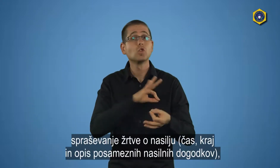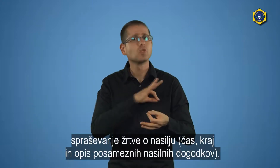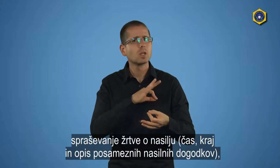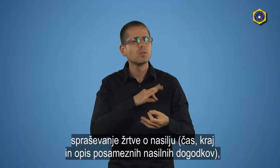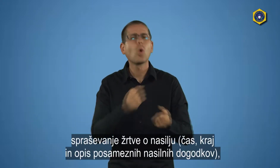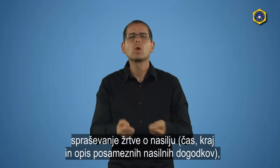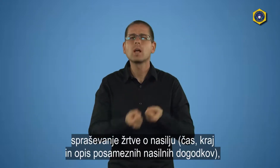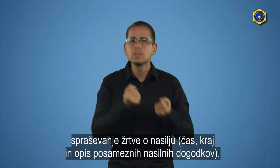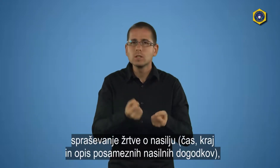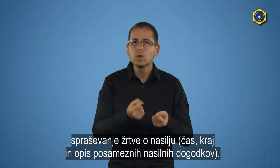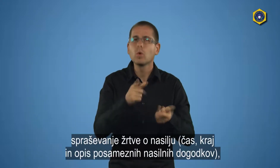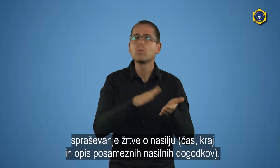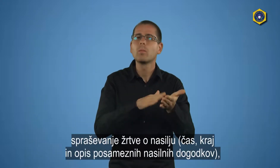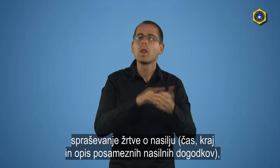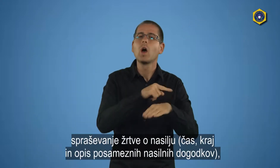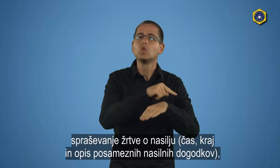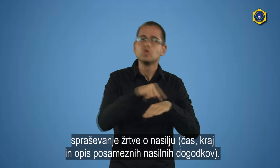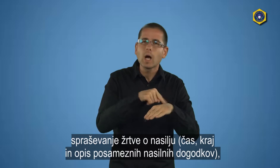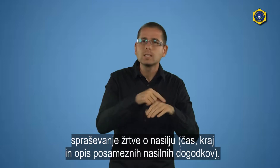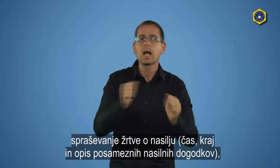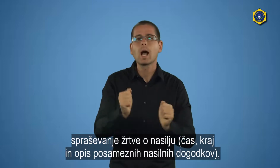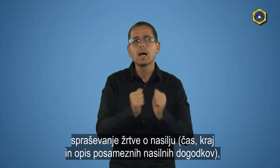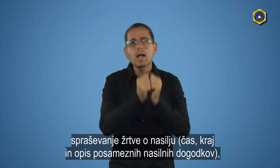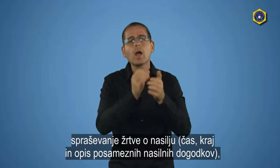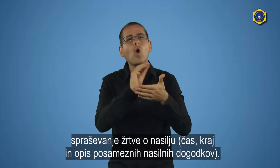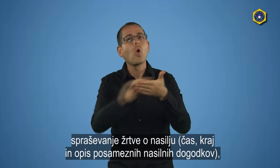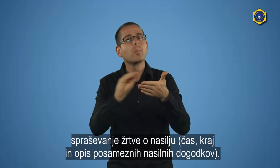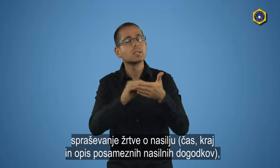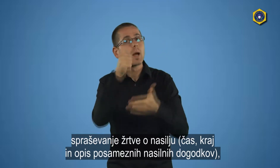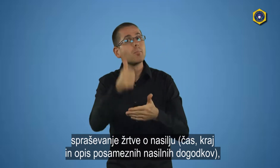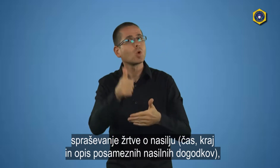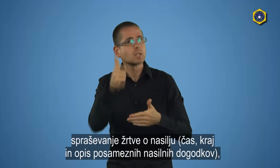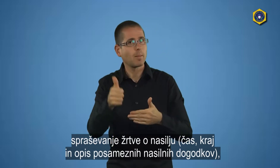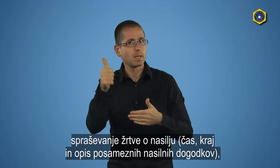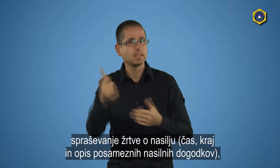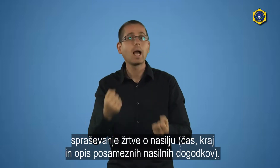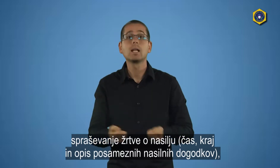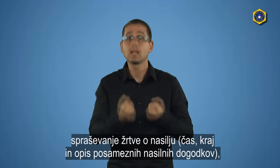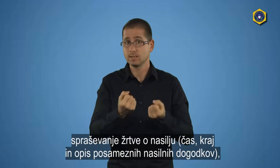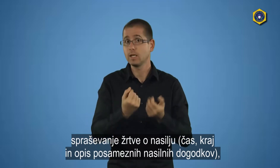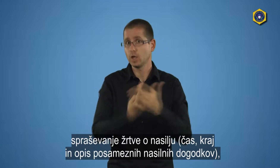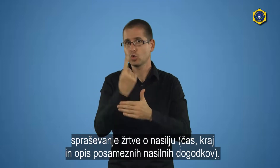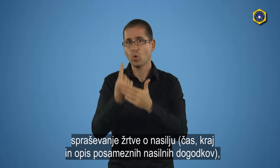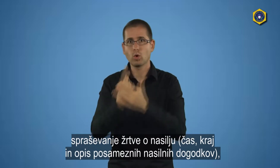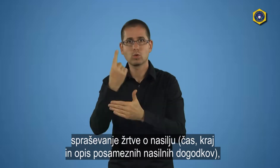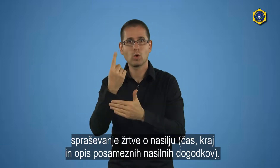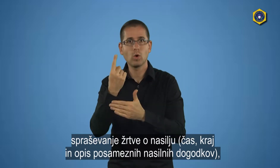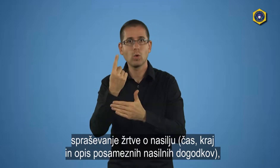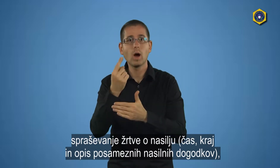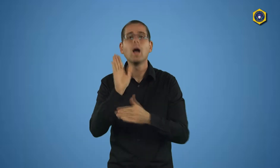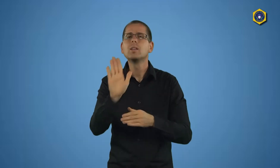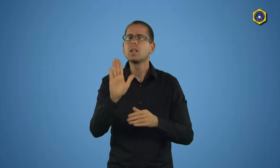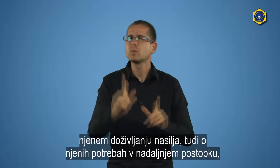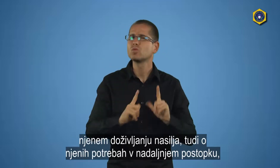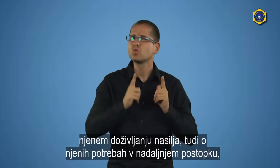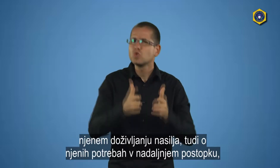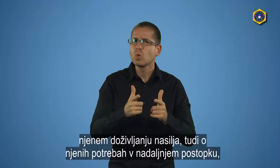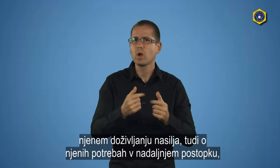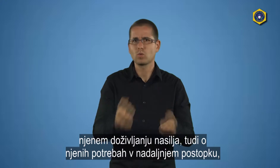Spraševanje žrtve o nasilju. Čas, kraj in opis posameznih nasilnih dogodkov, njenem